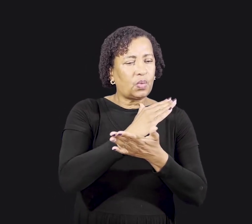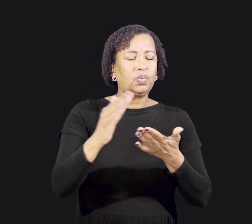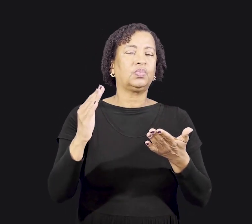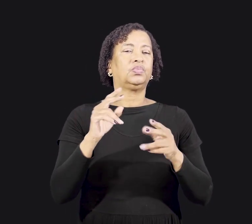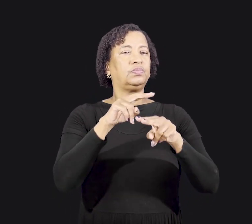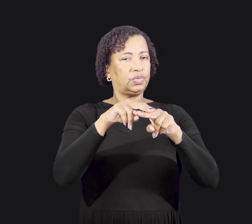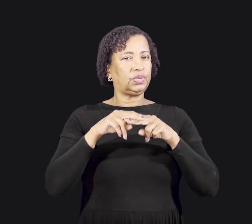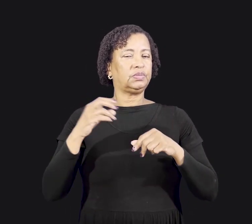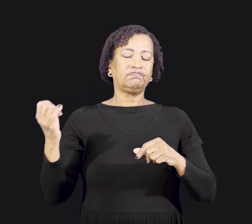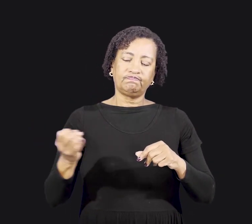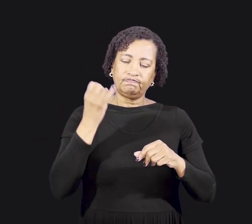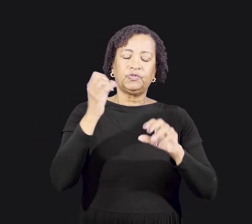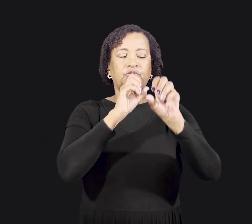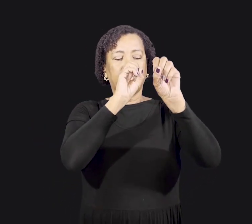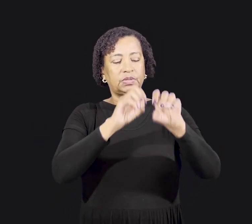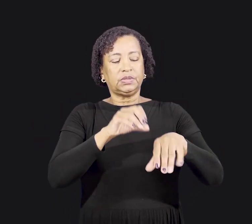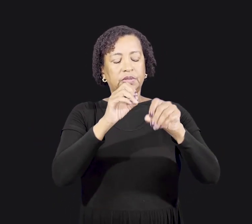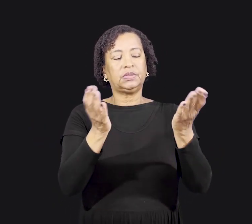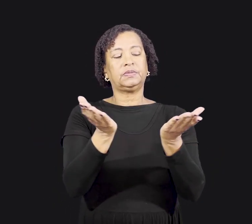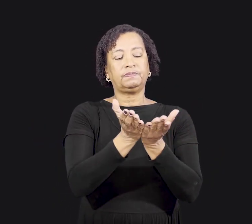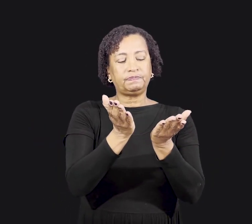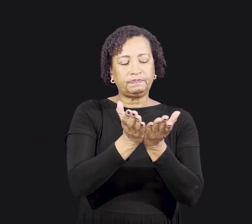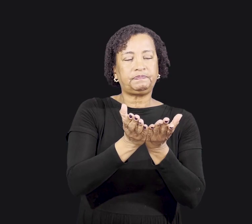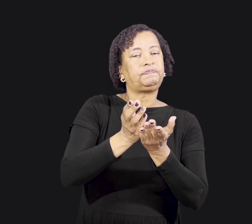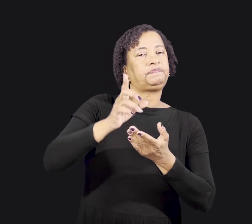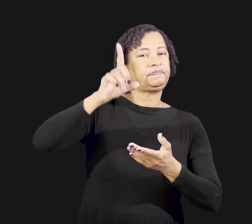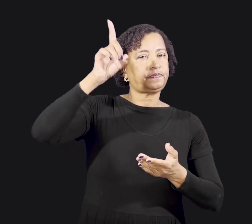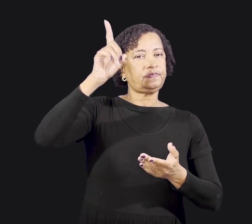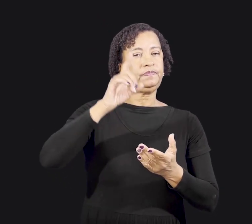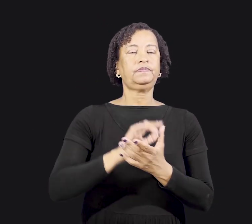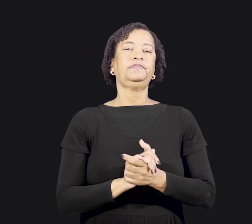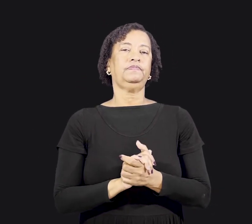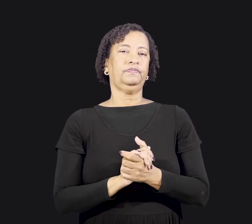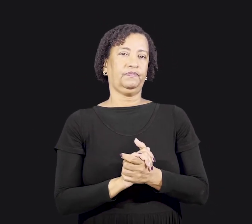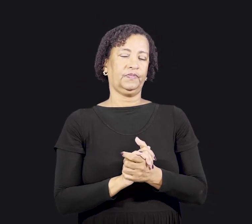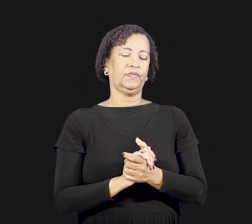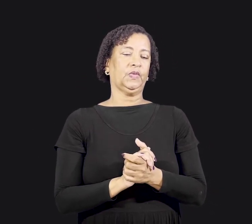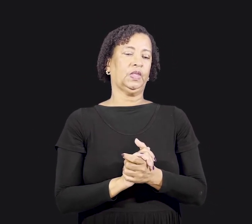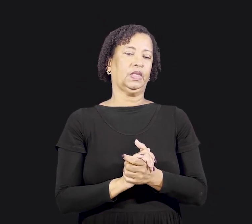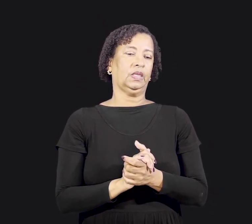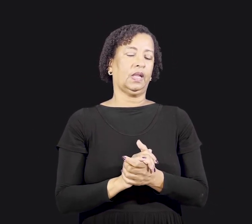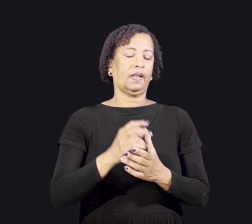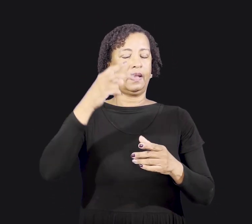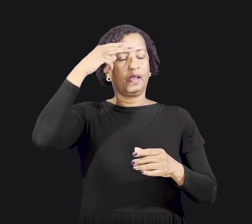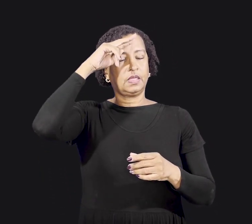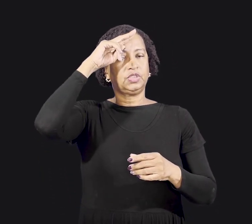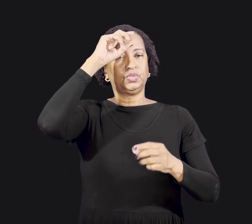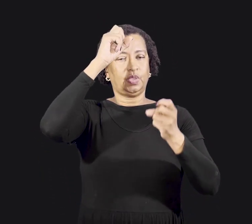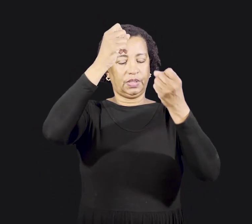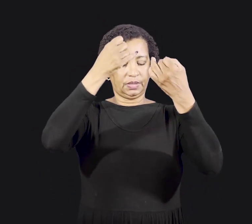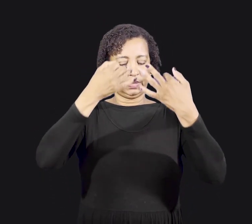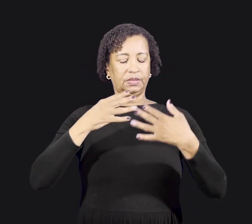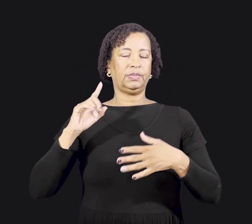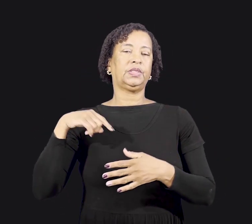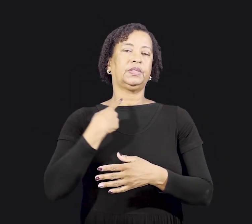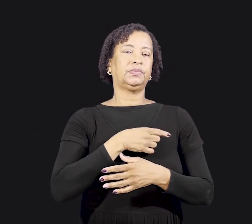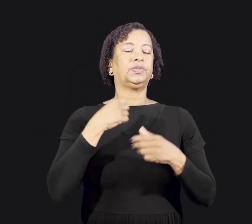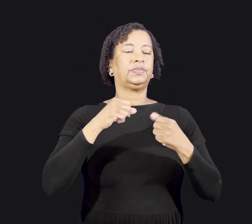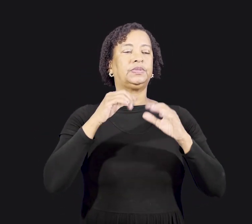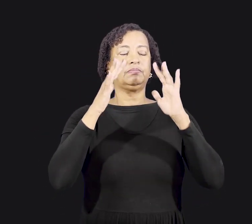É por isso que vale a pena ensinar a palavra de Deus. Como aplicação, a parábola está nos dizendo para prestarmos